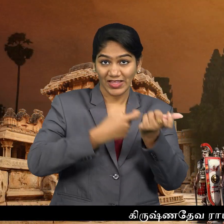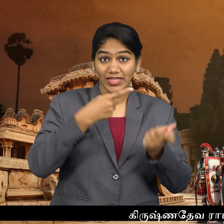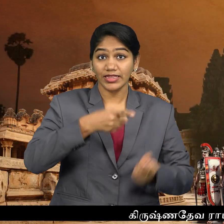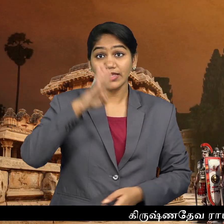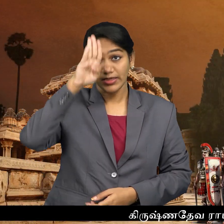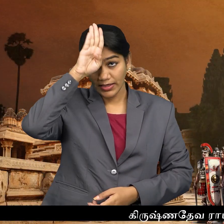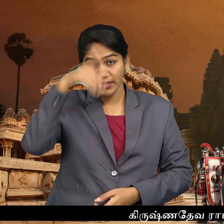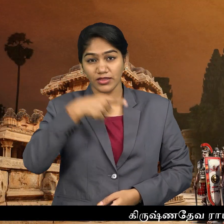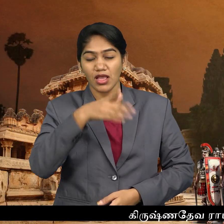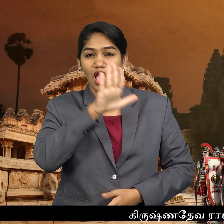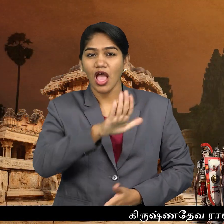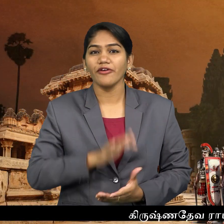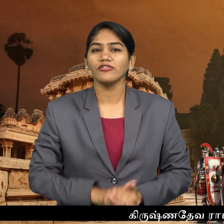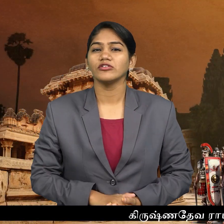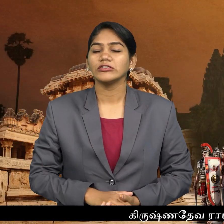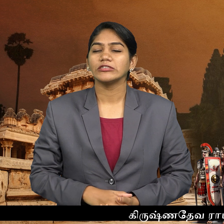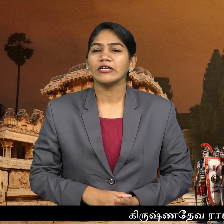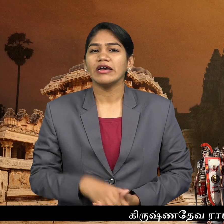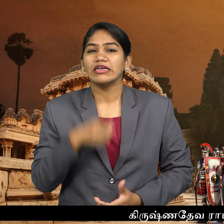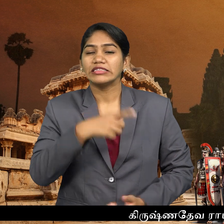கிருஷ்ணதேவராயரிடம் 1,000,000